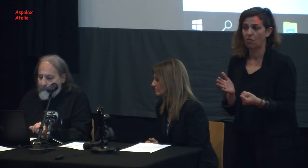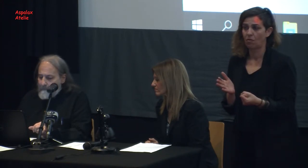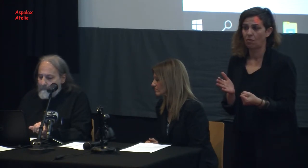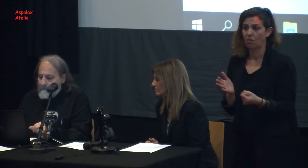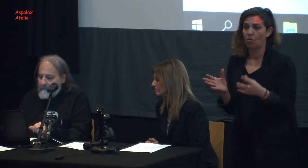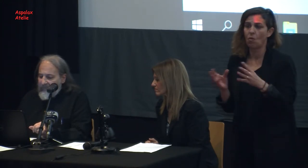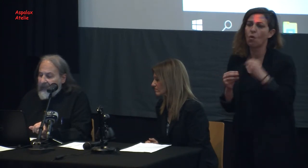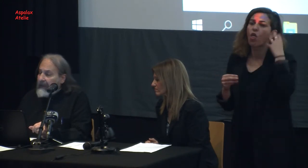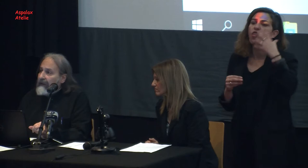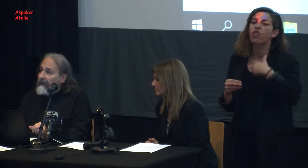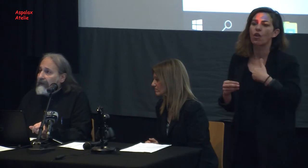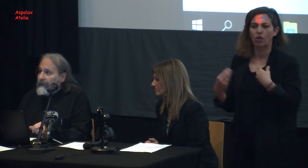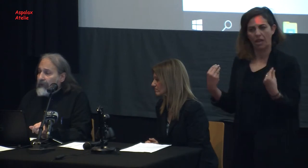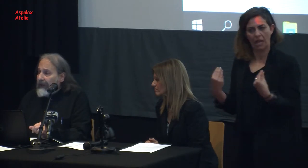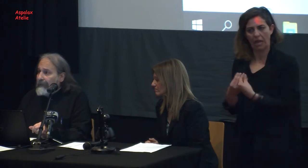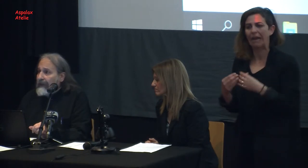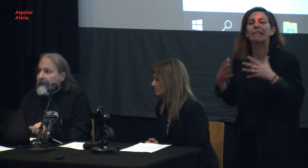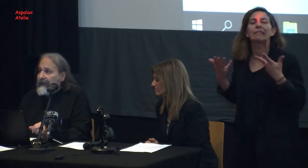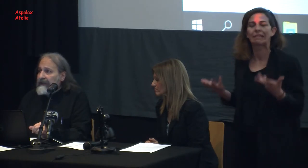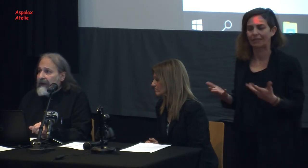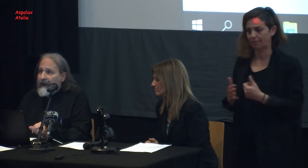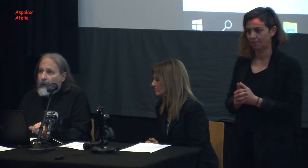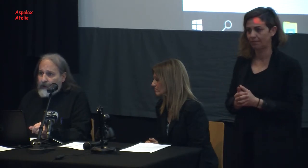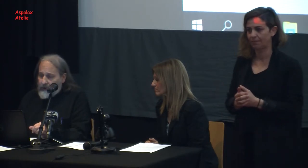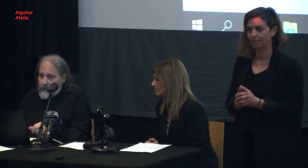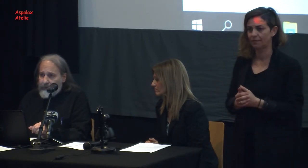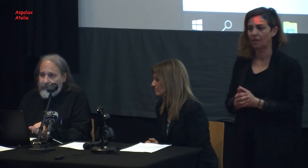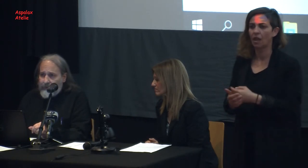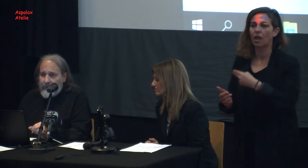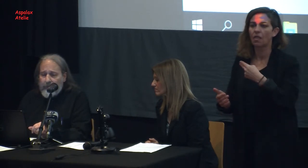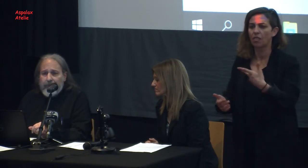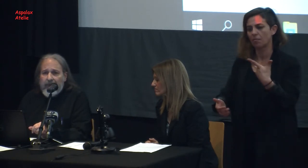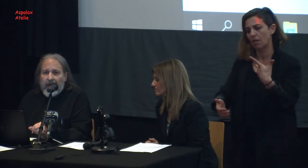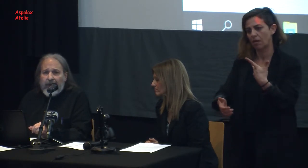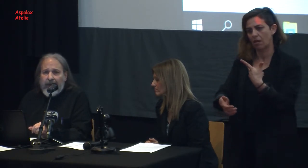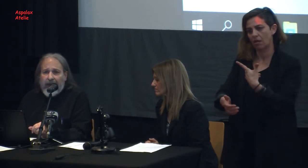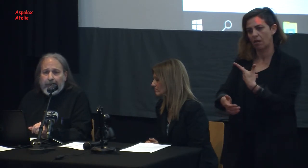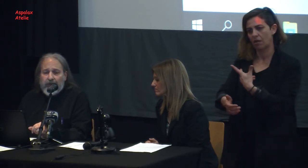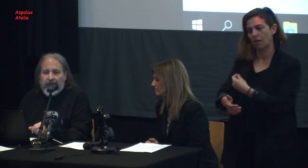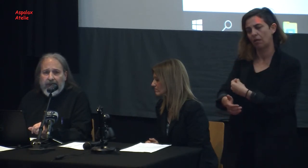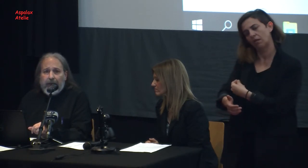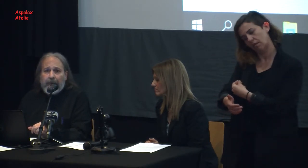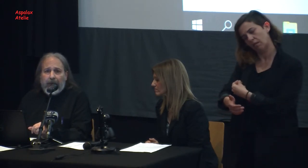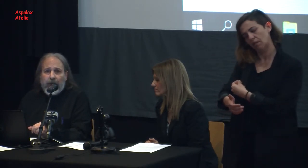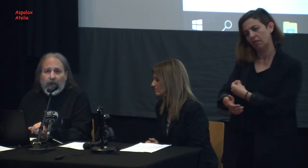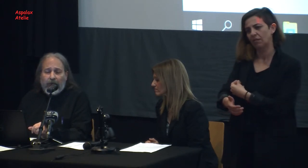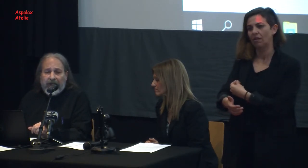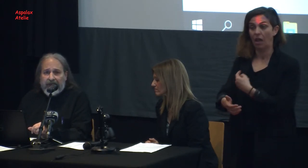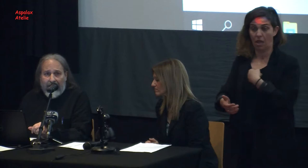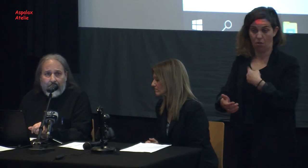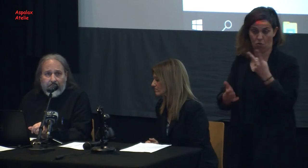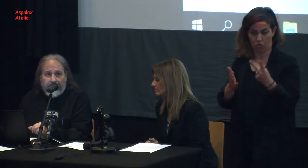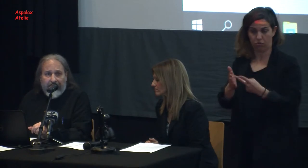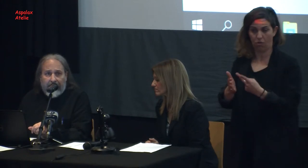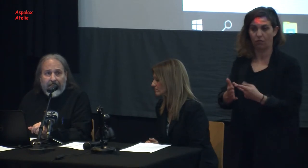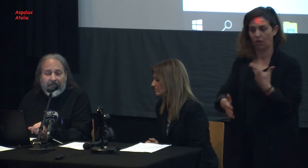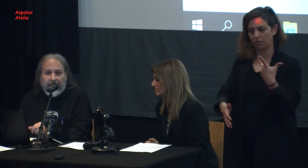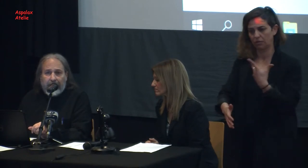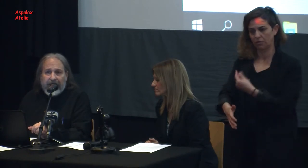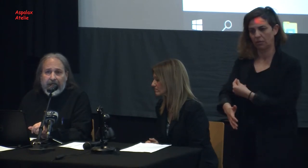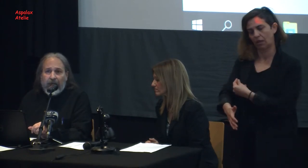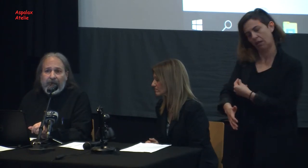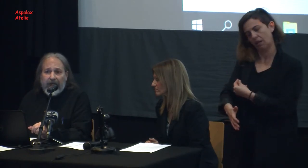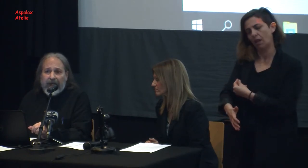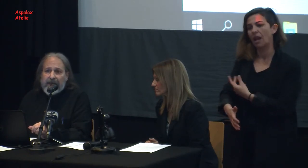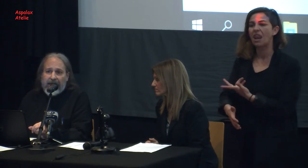μου, ήταν το θέμα της ναρκώσης. Είχα υποστεί 2 φορές νάρκωση μέχρι εκείνη τη